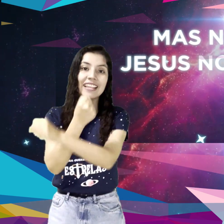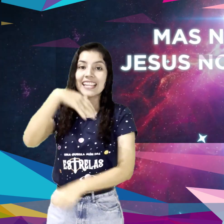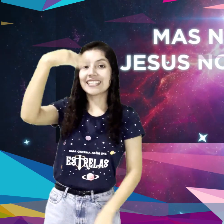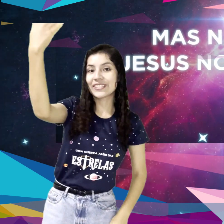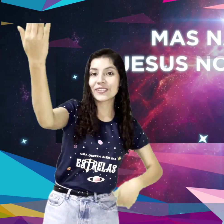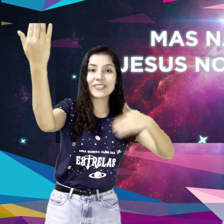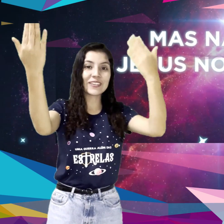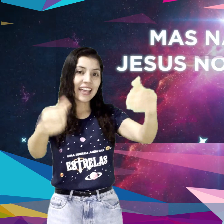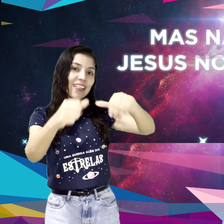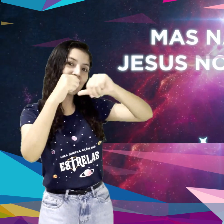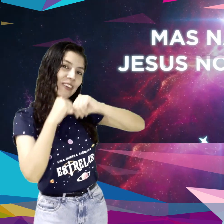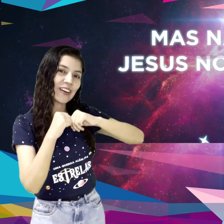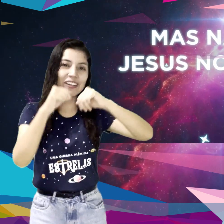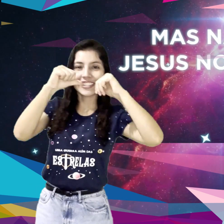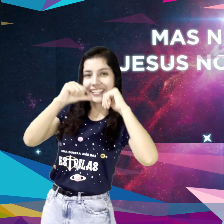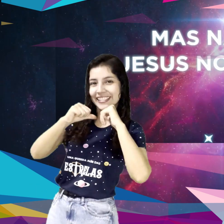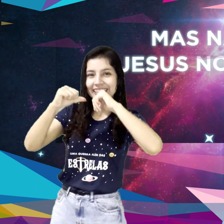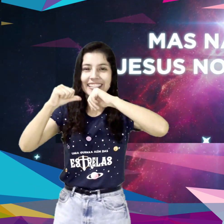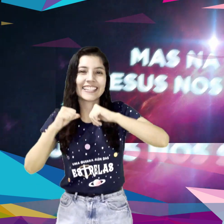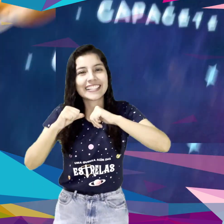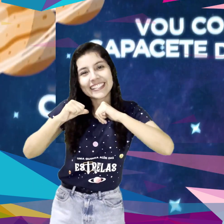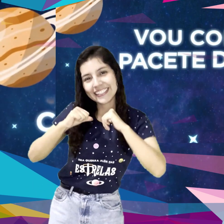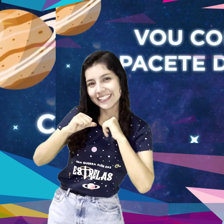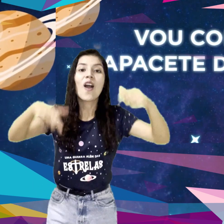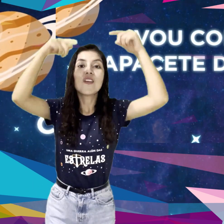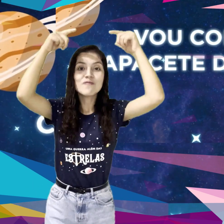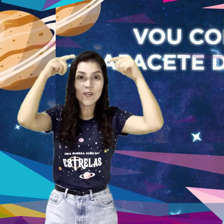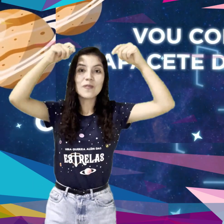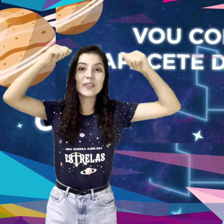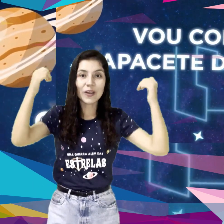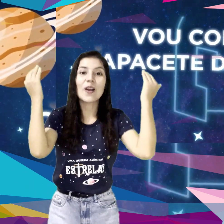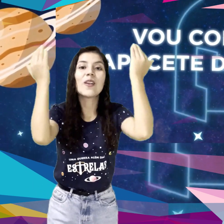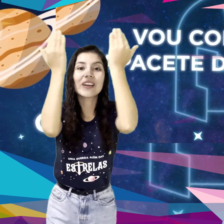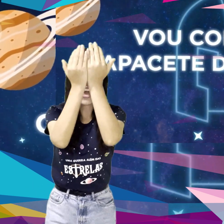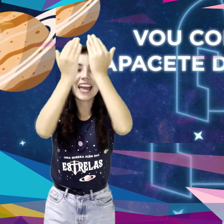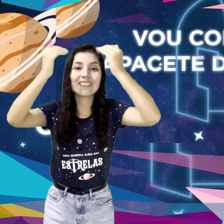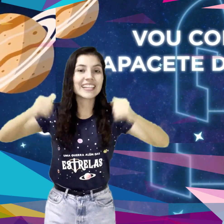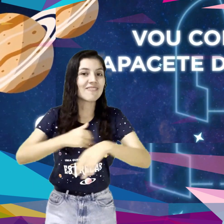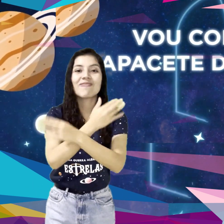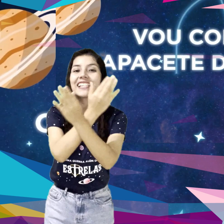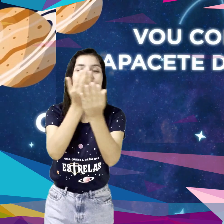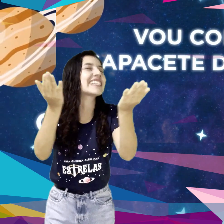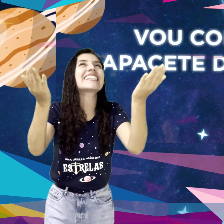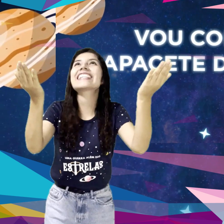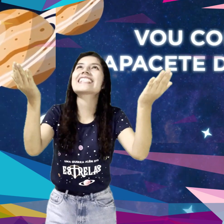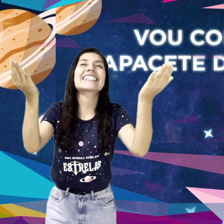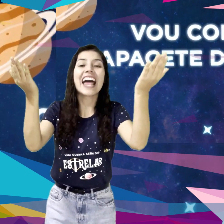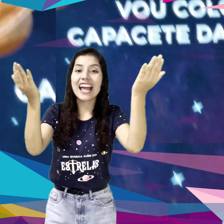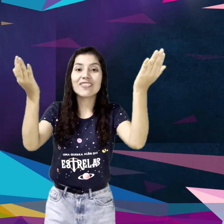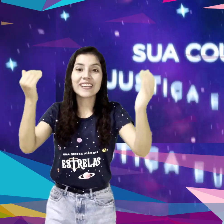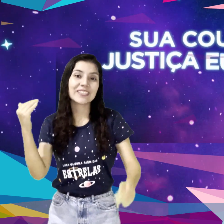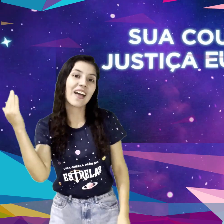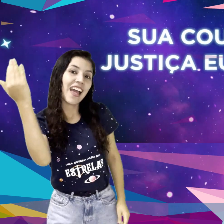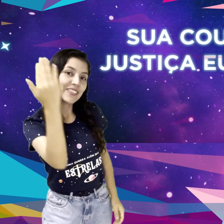cruz Jesus nos salvou Vou colocar o capacete da